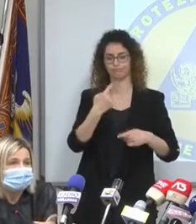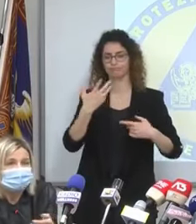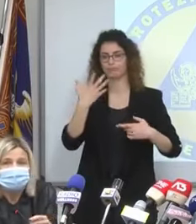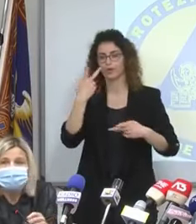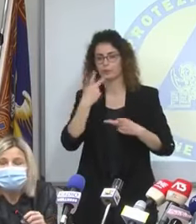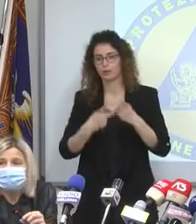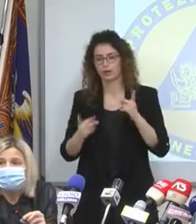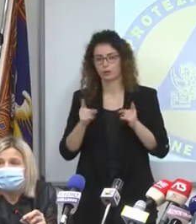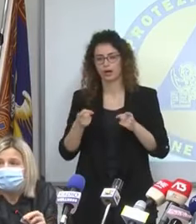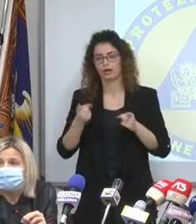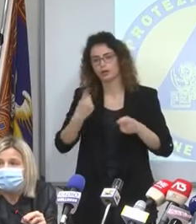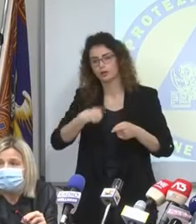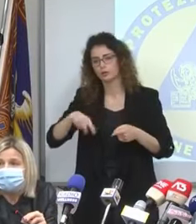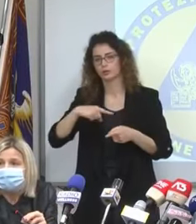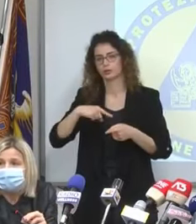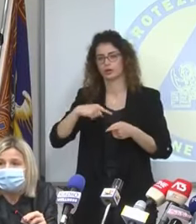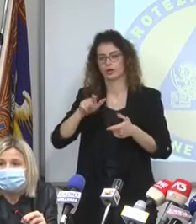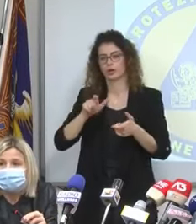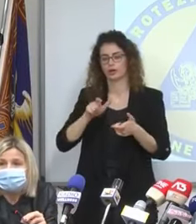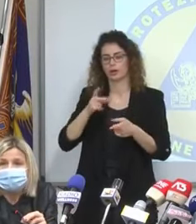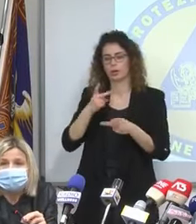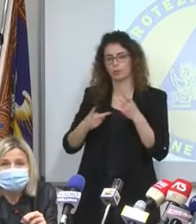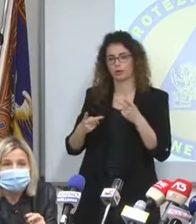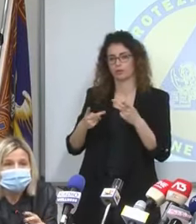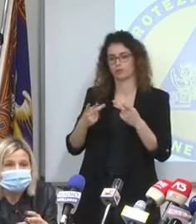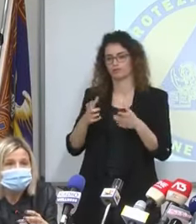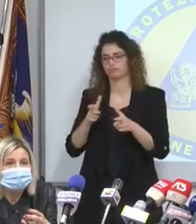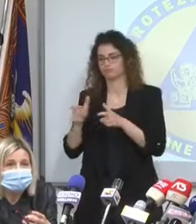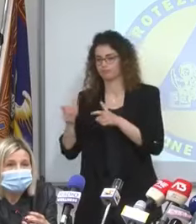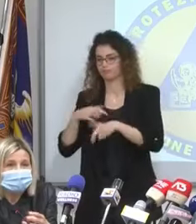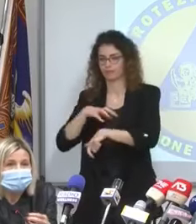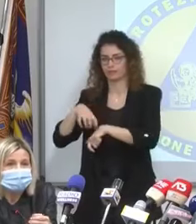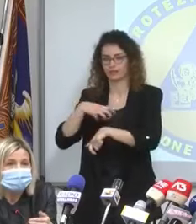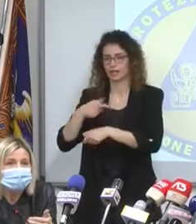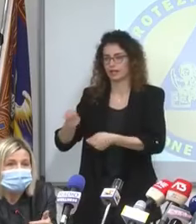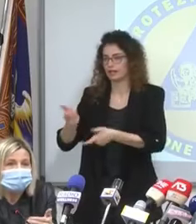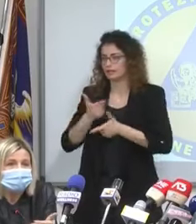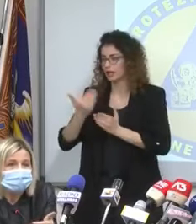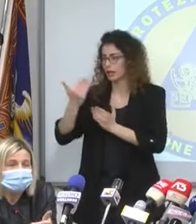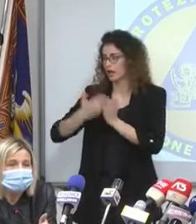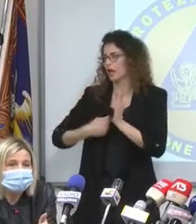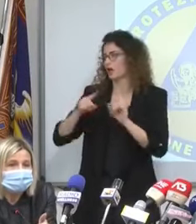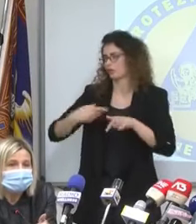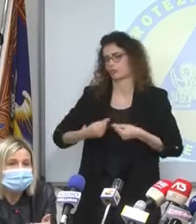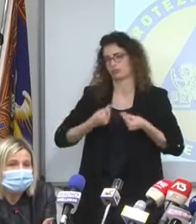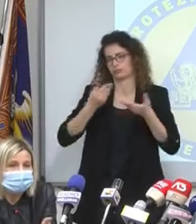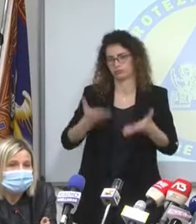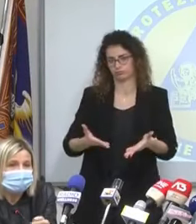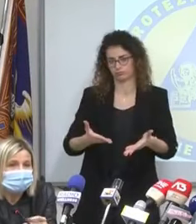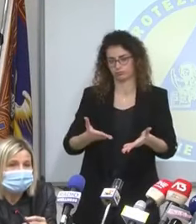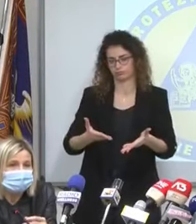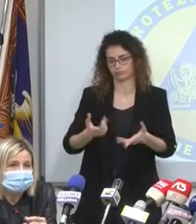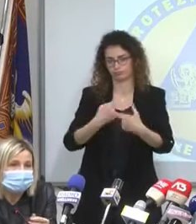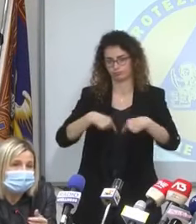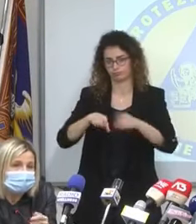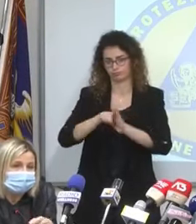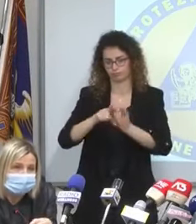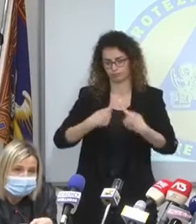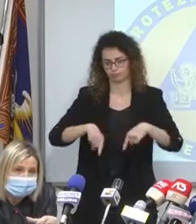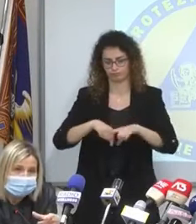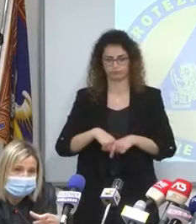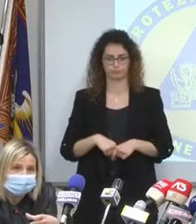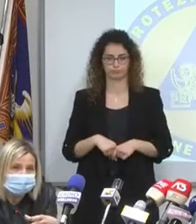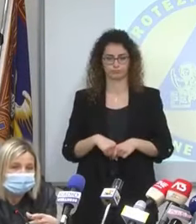di anche noi far da tramite col Ministero per capire, dateci anche indicazioni e poi noi di conseguenza emaniamo le nostre indicazioni,